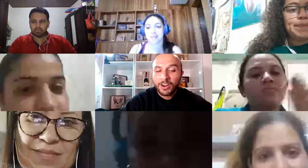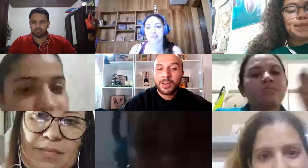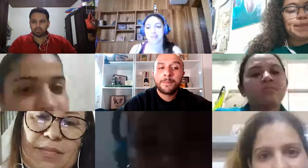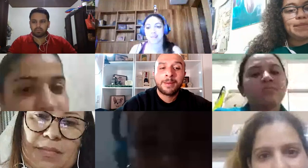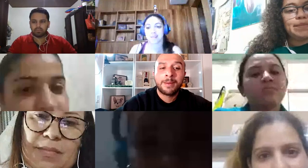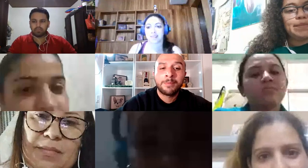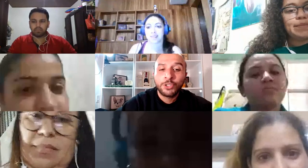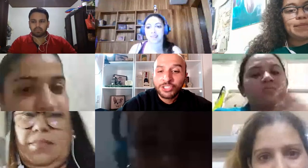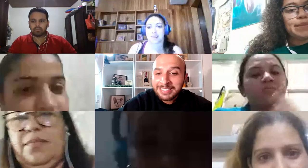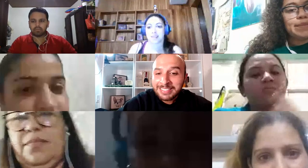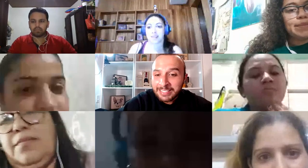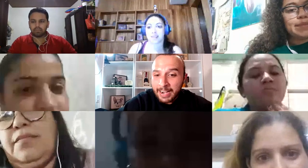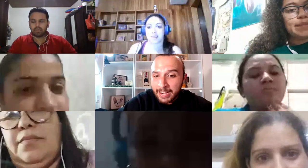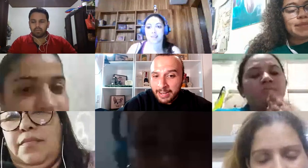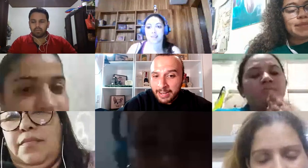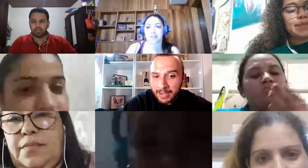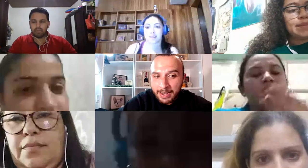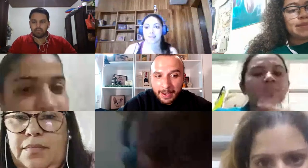Ahora vamos a hacer